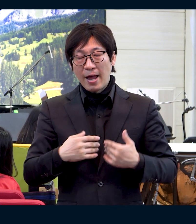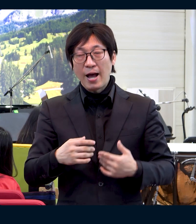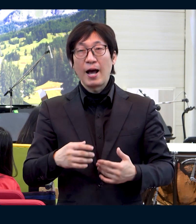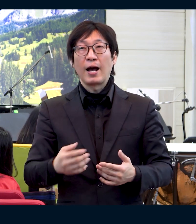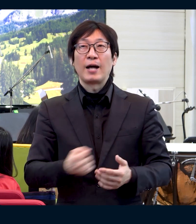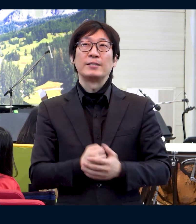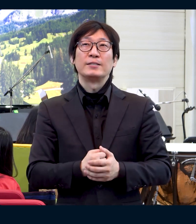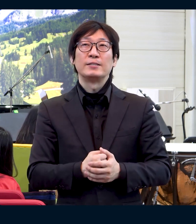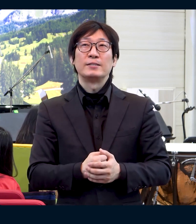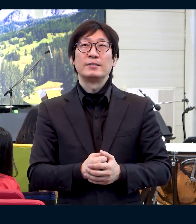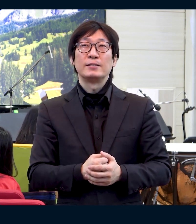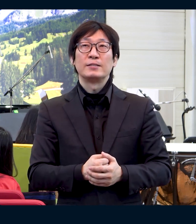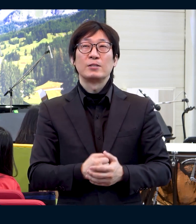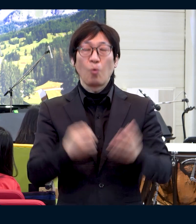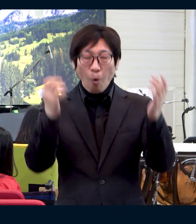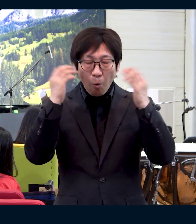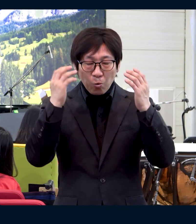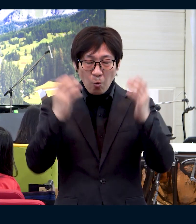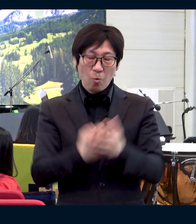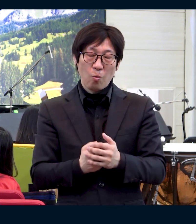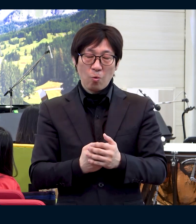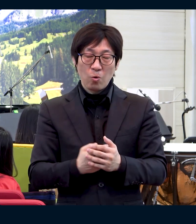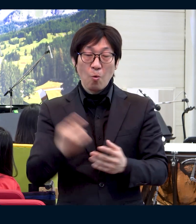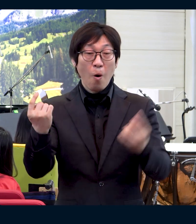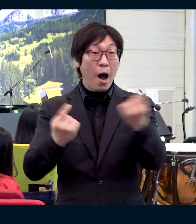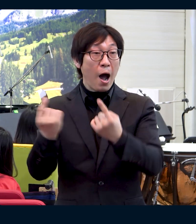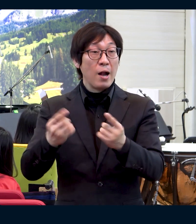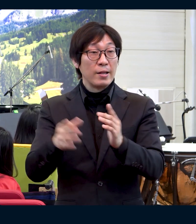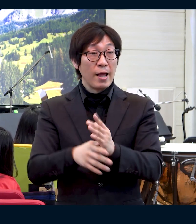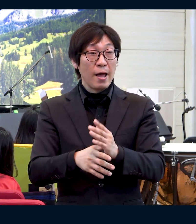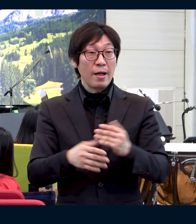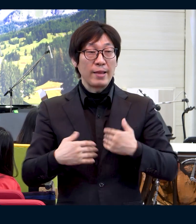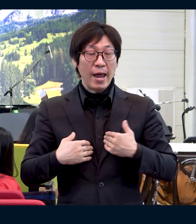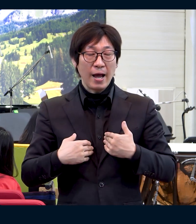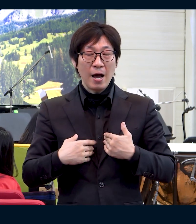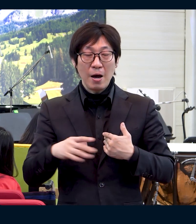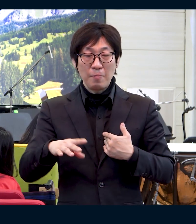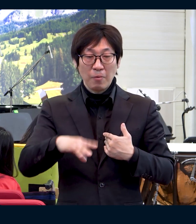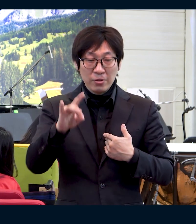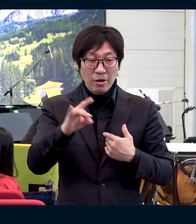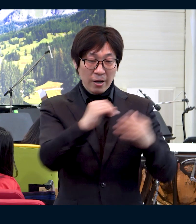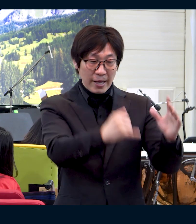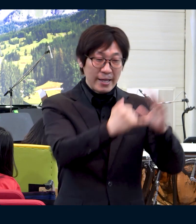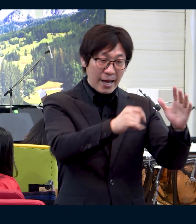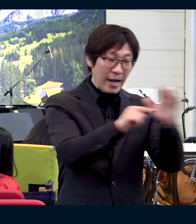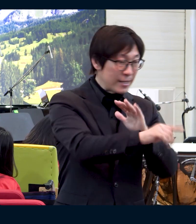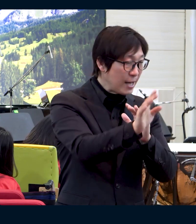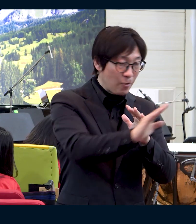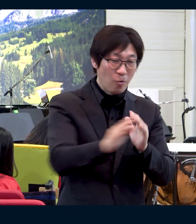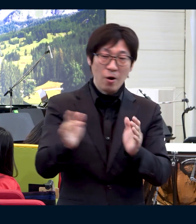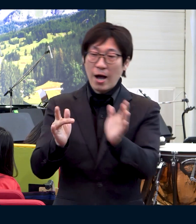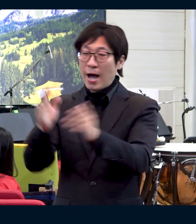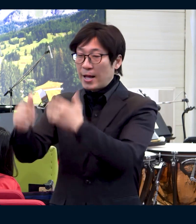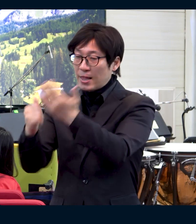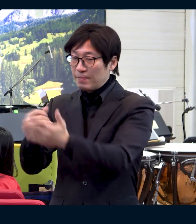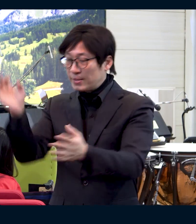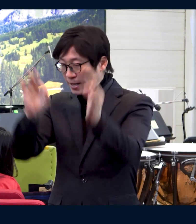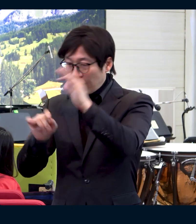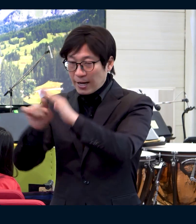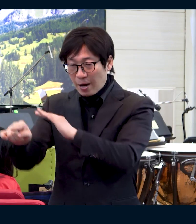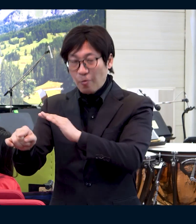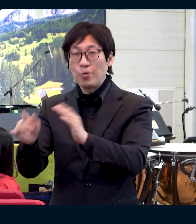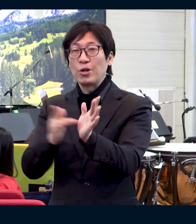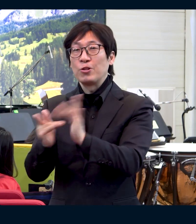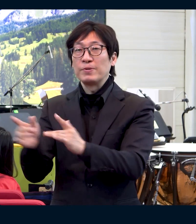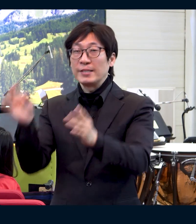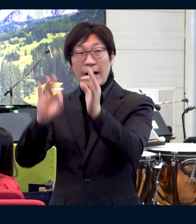때, 세상에 누군가를 찾지 않고 방법을 찾지 않고 하나님을 찾고 예수님을 찾는다는 것이 우리에게